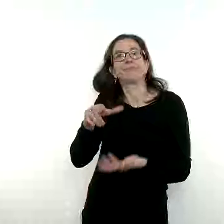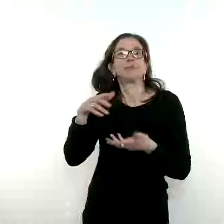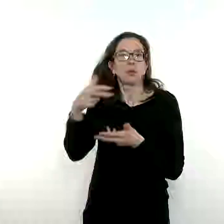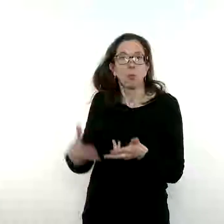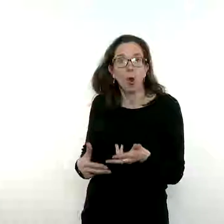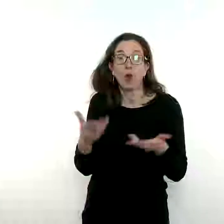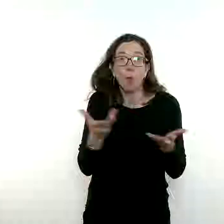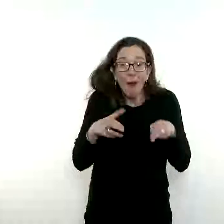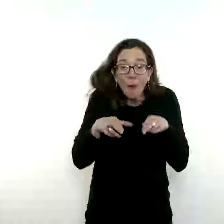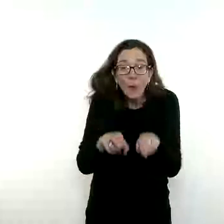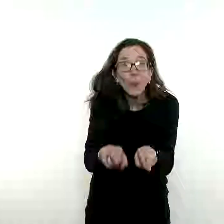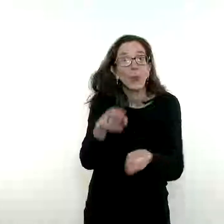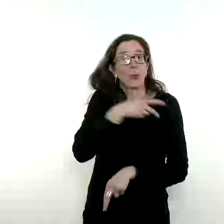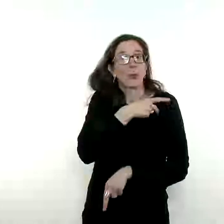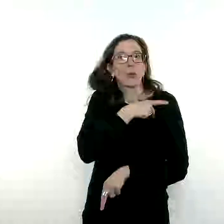Roux,